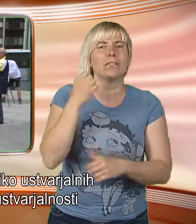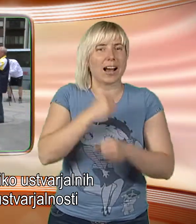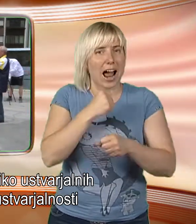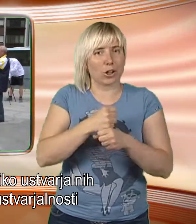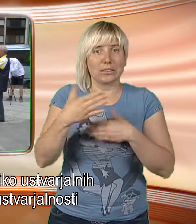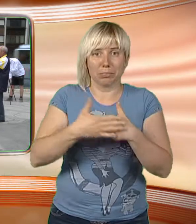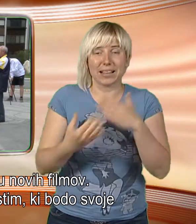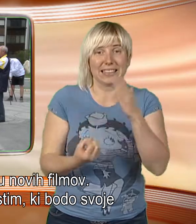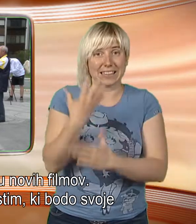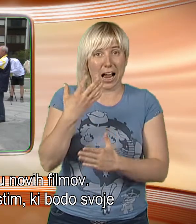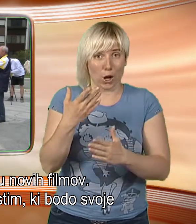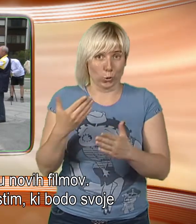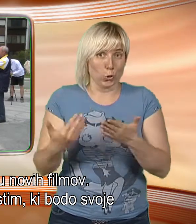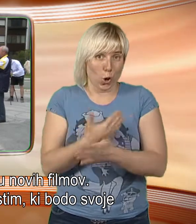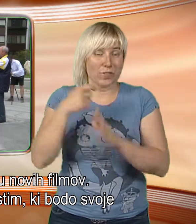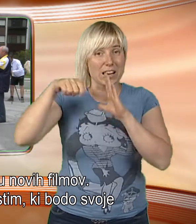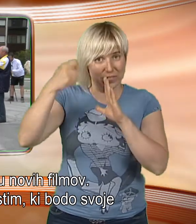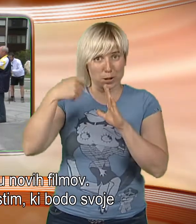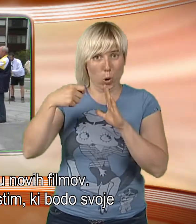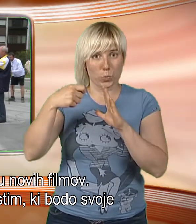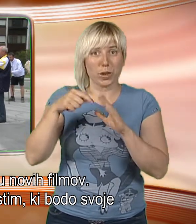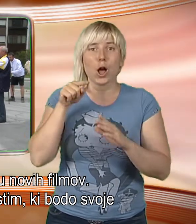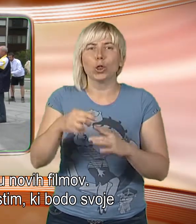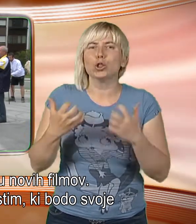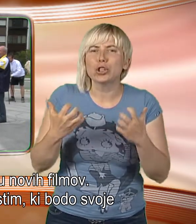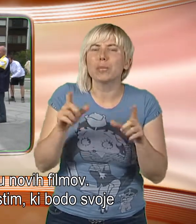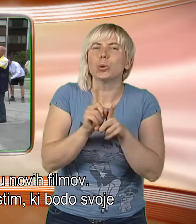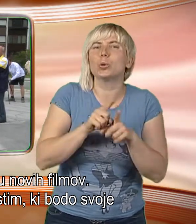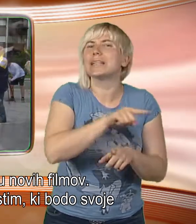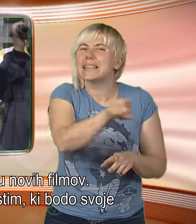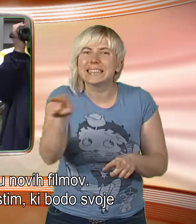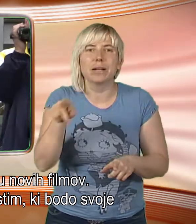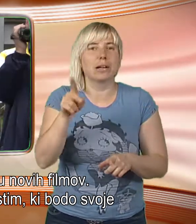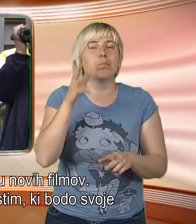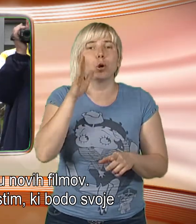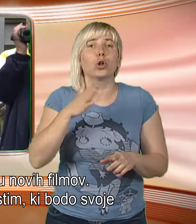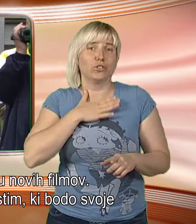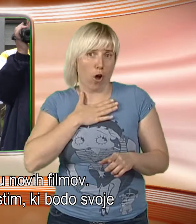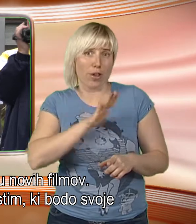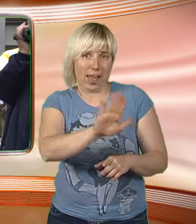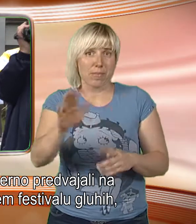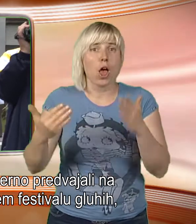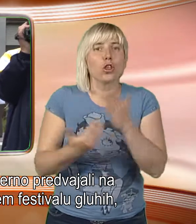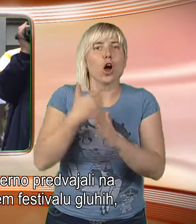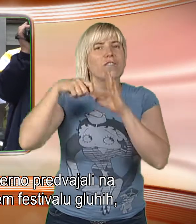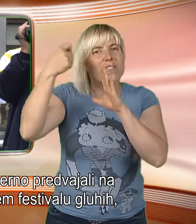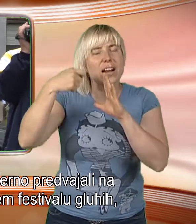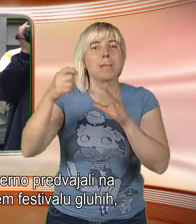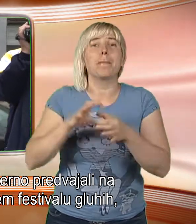pri nastajanju novih filmov. To želimo tudi tistim, ki bodo svoje nove filme premierno predvajali